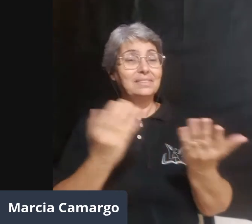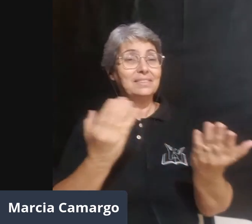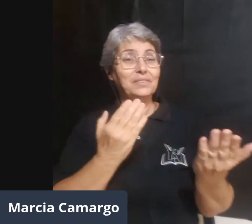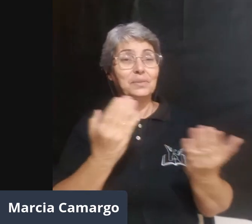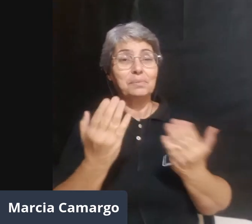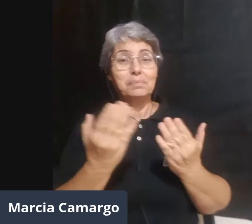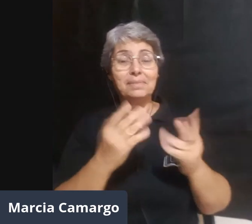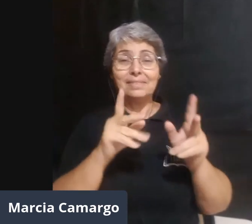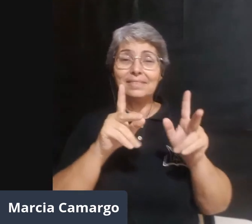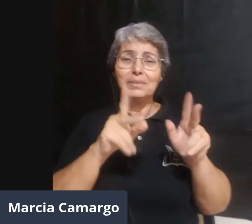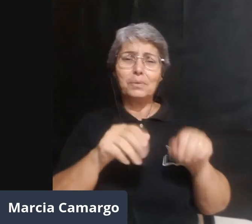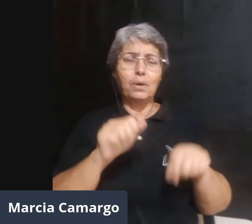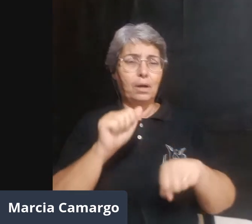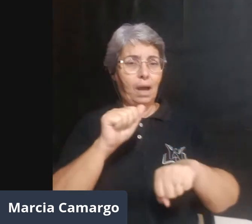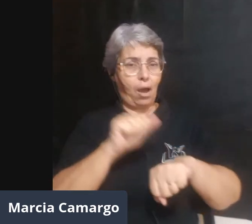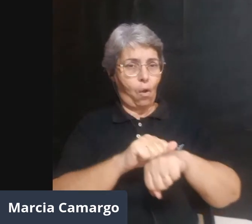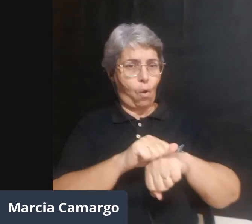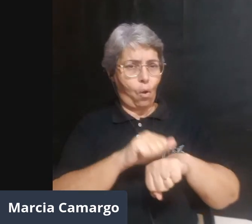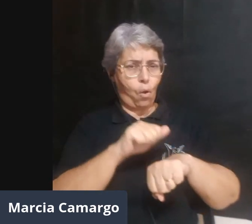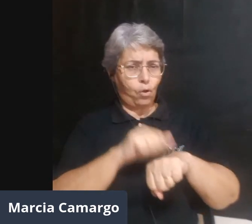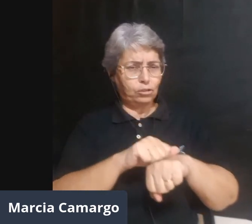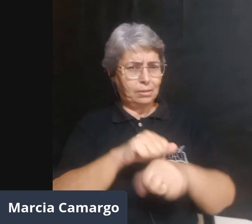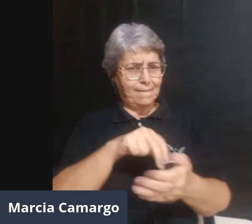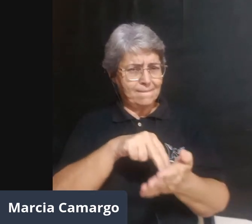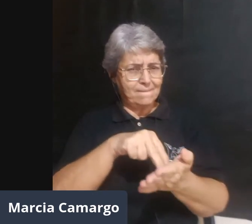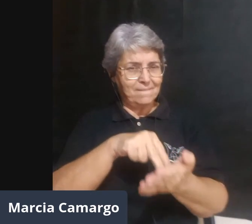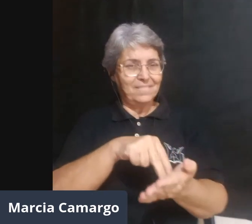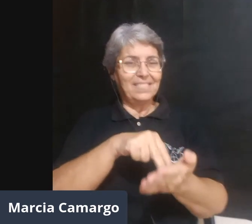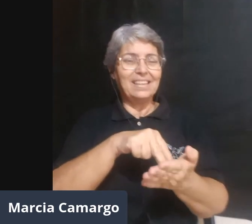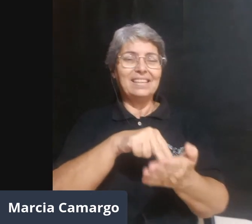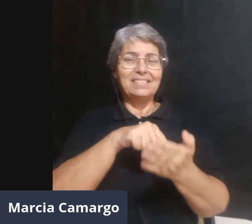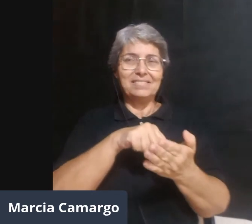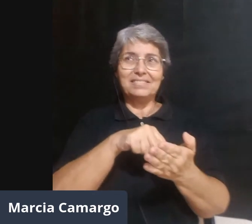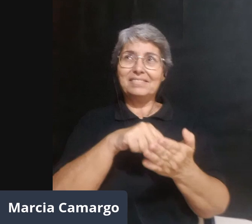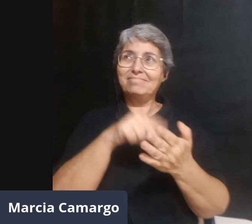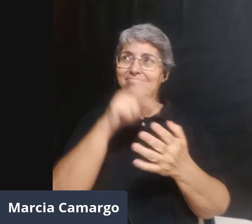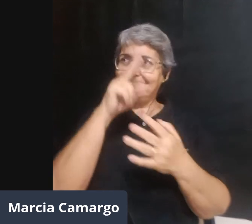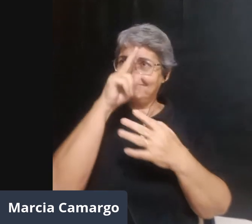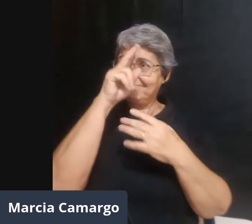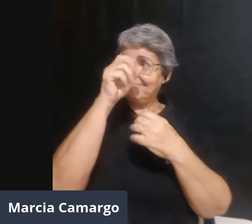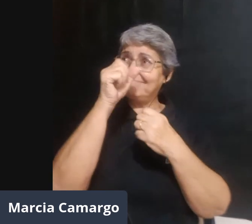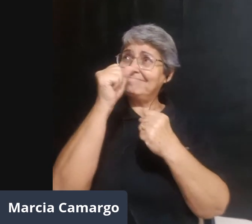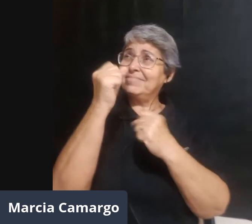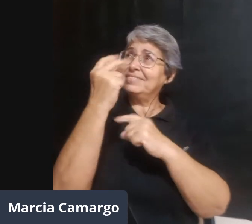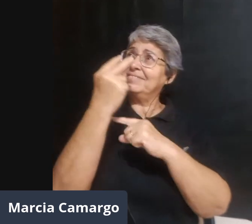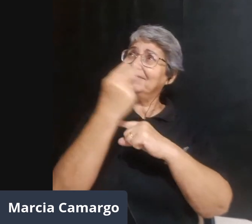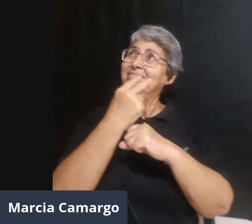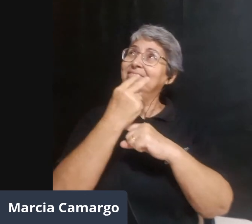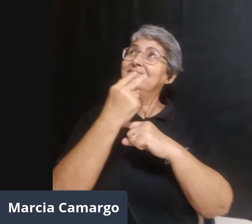rocha e fortaleza, a Deus por isso